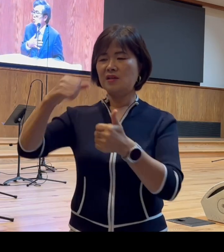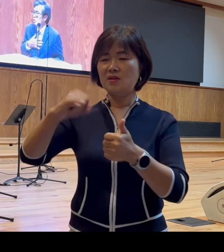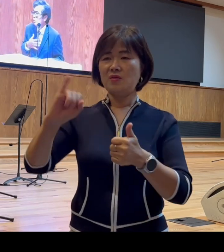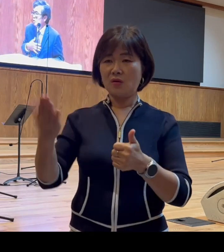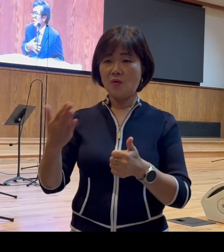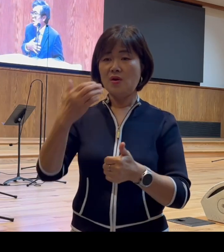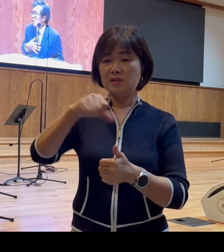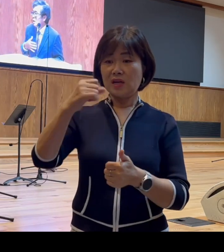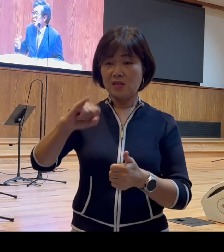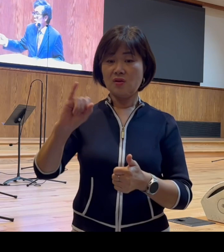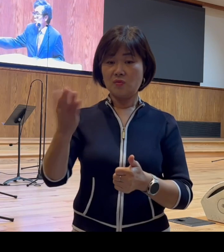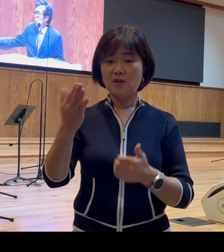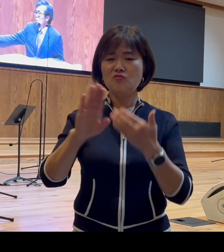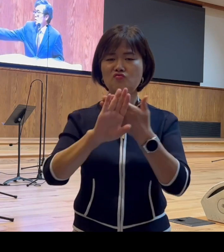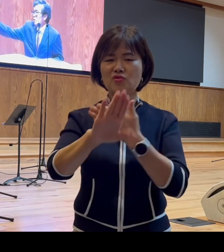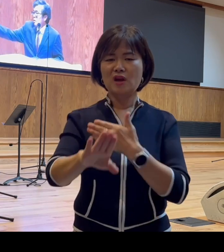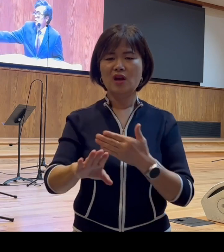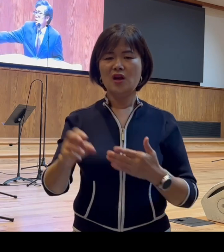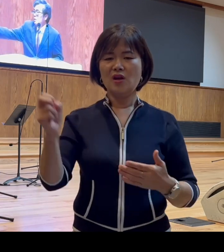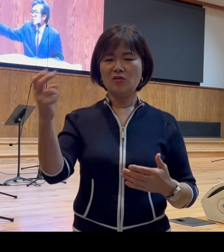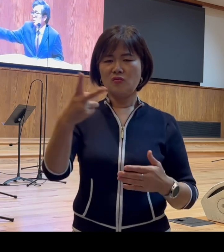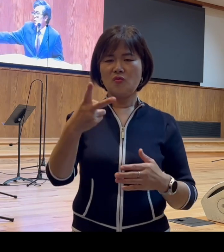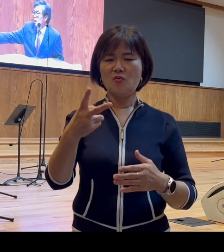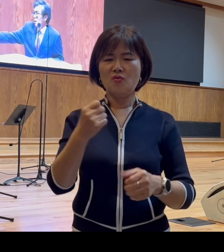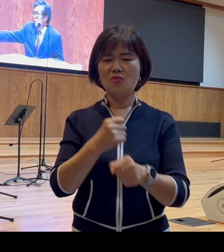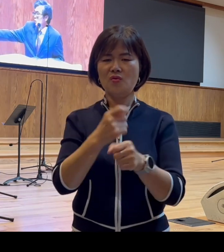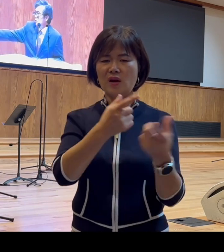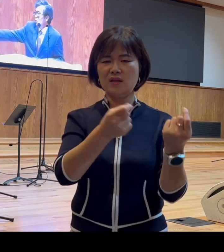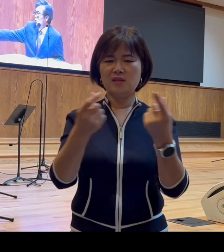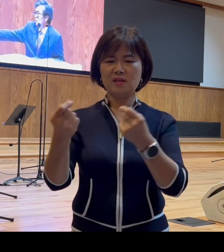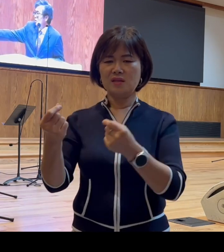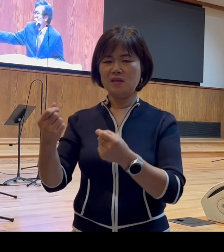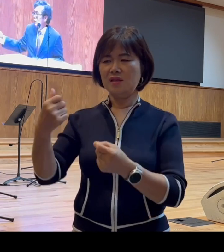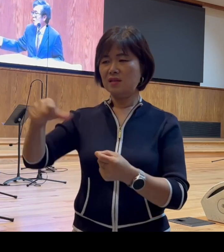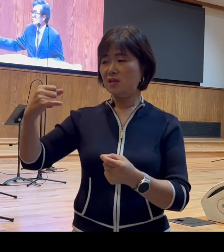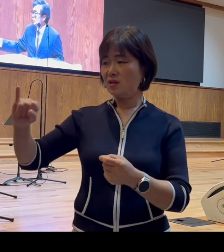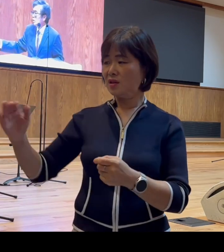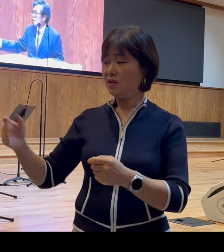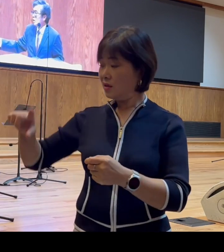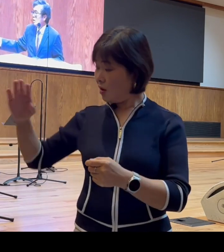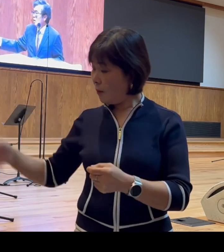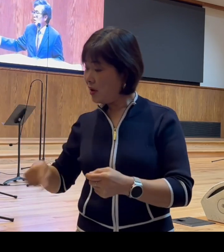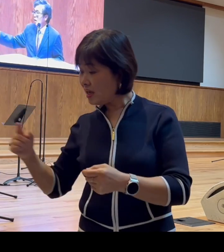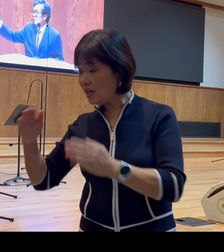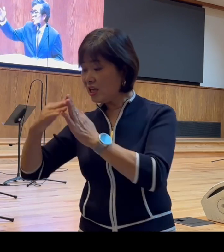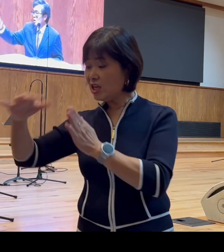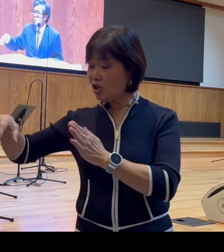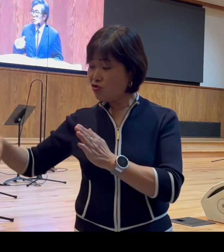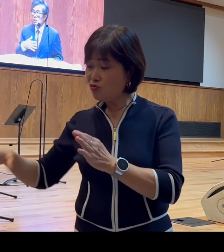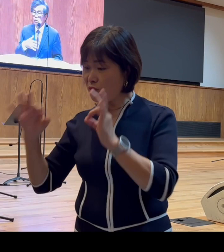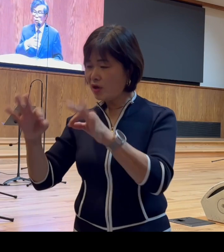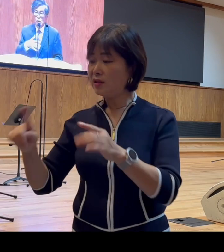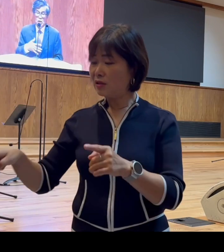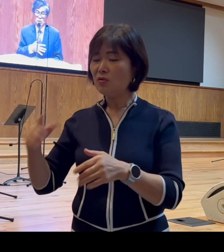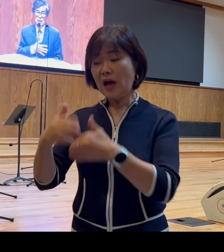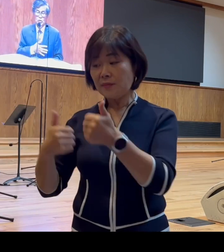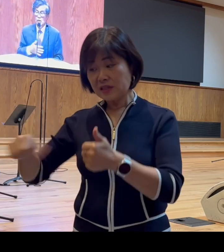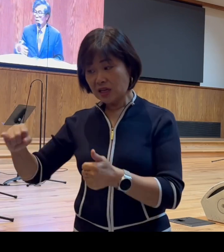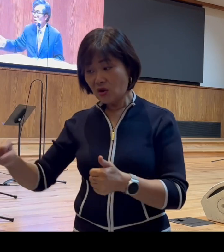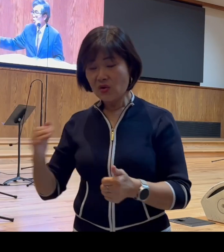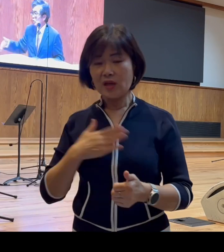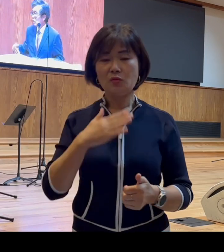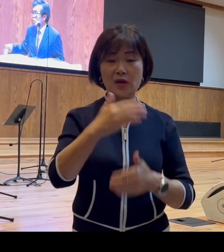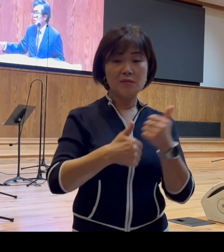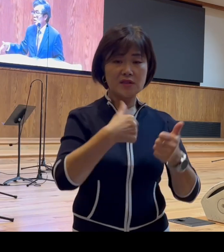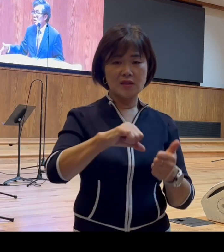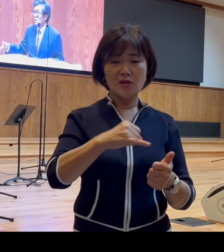자녀가 된 뒤에 또 그렇게 하나님의 자녀가 된 옆에 사람을 보니까 당신도 하나님의 자녀, 나도 하나님의